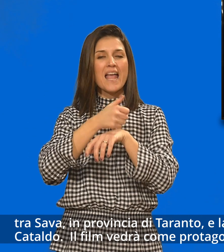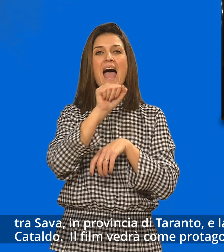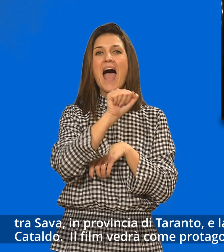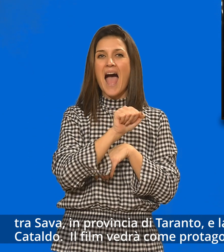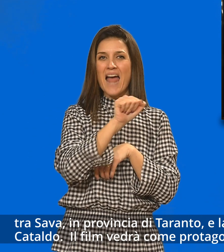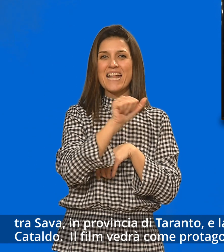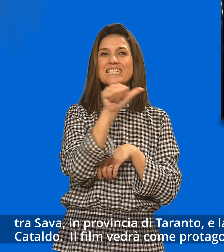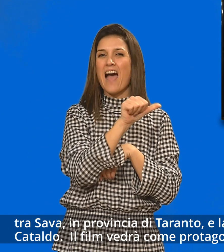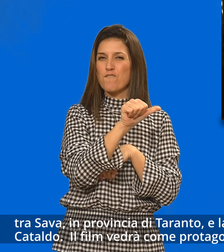safroncik